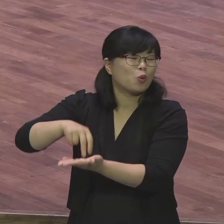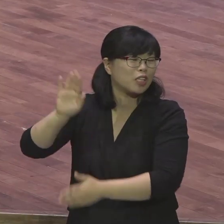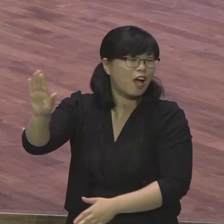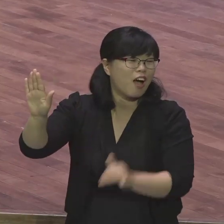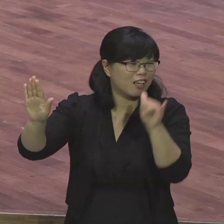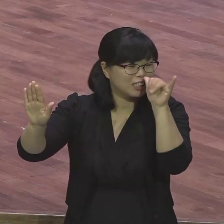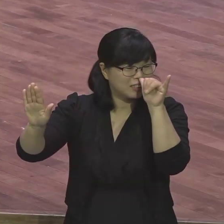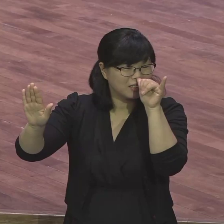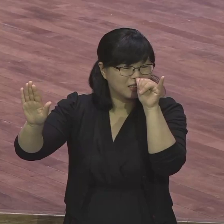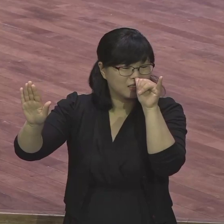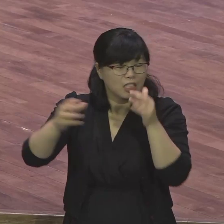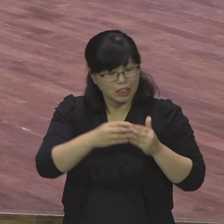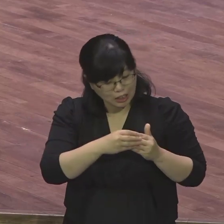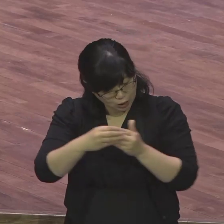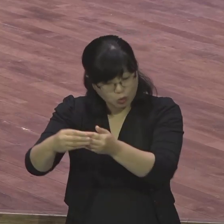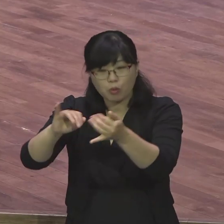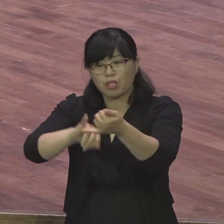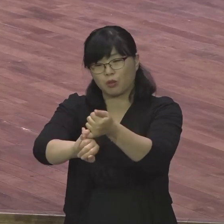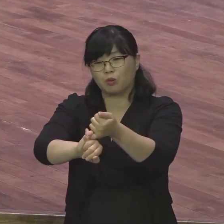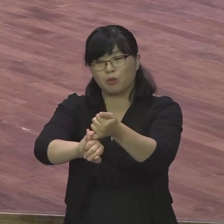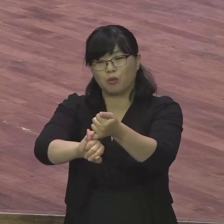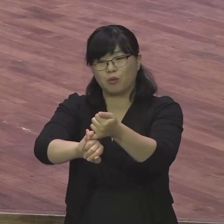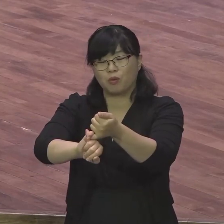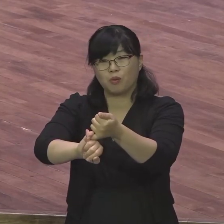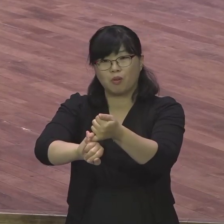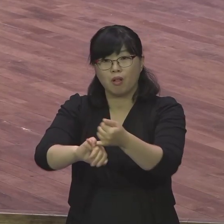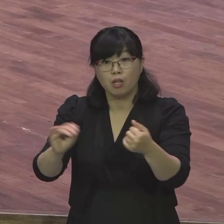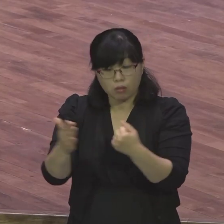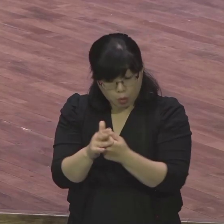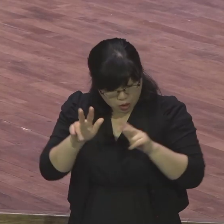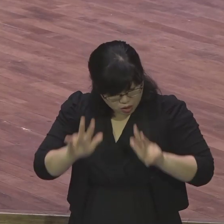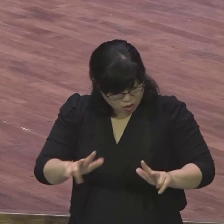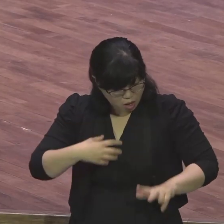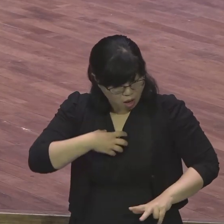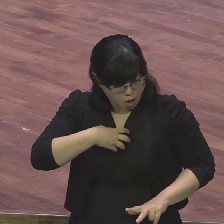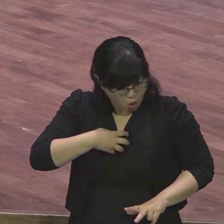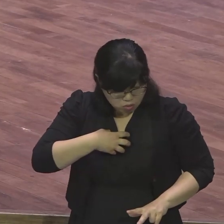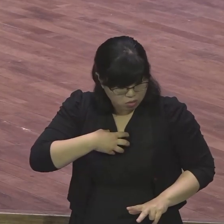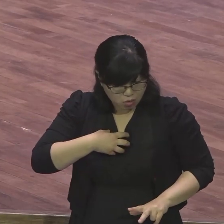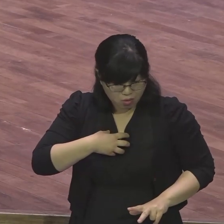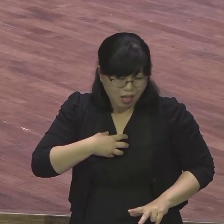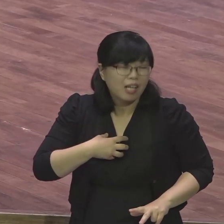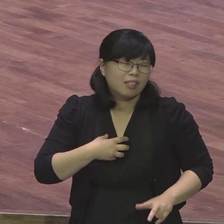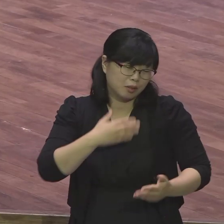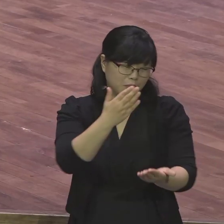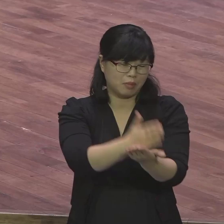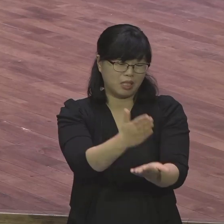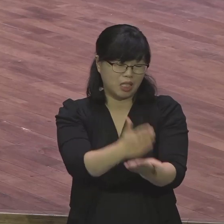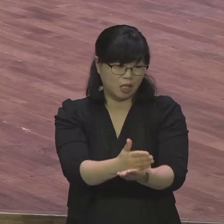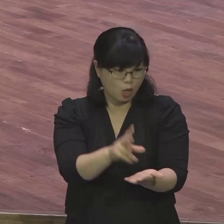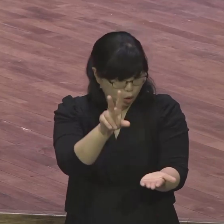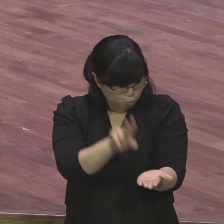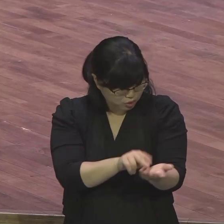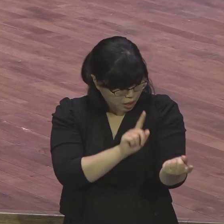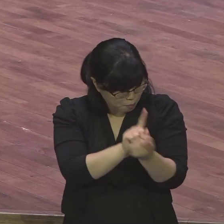그러니 무슨 염려 걱정 거심할 필요가 있냐 여기서 벗어나라